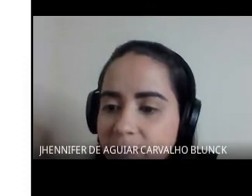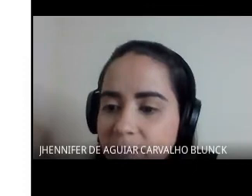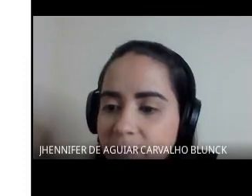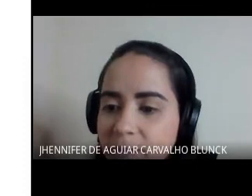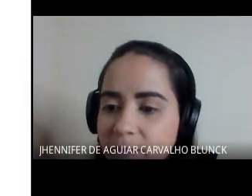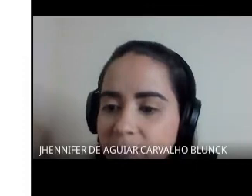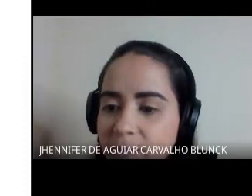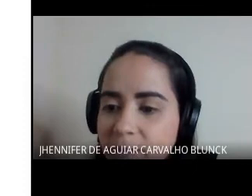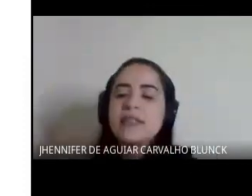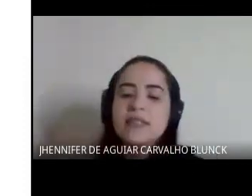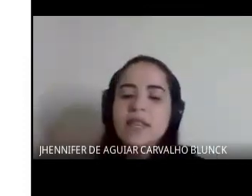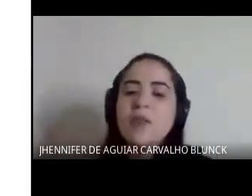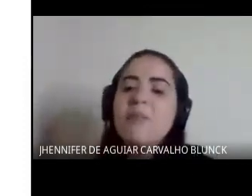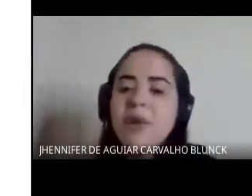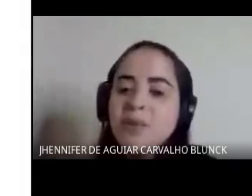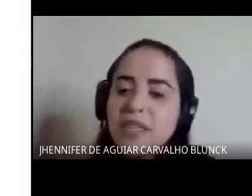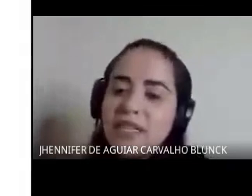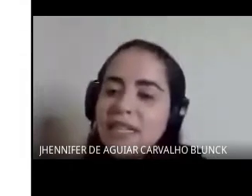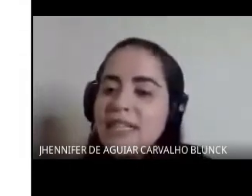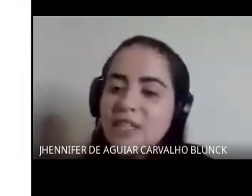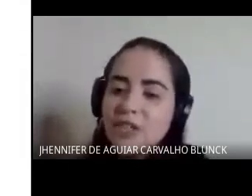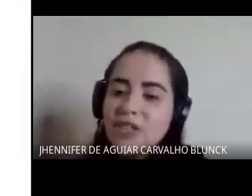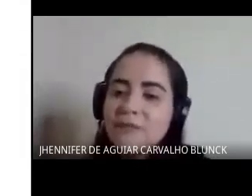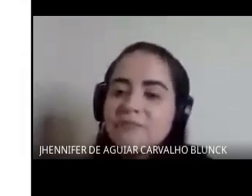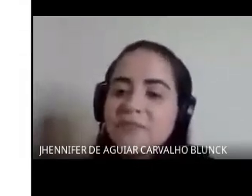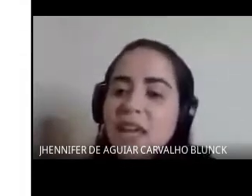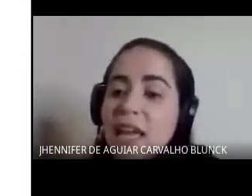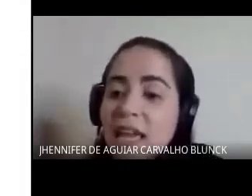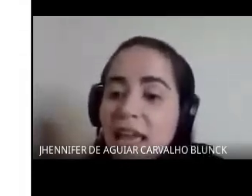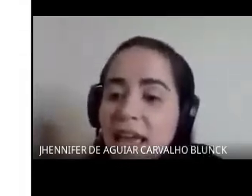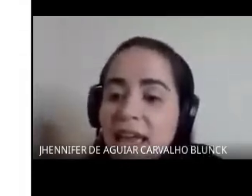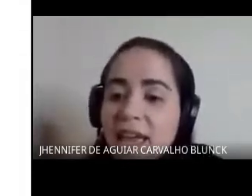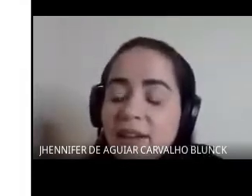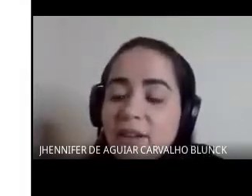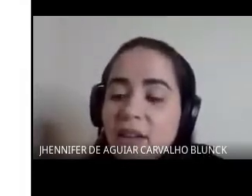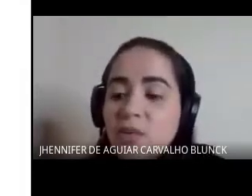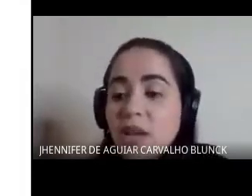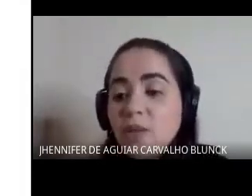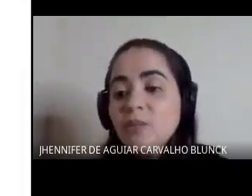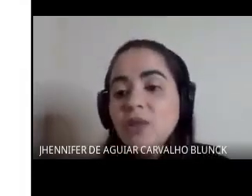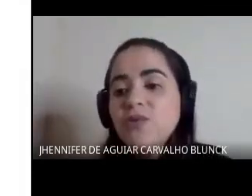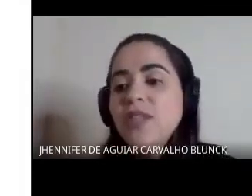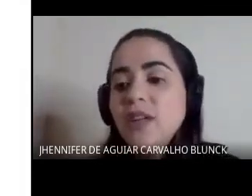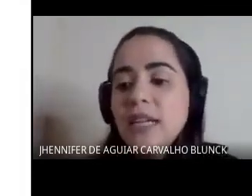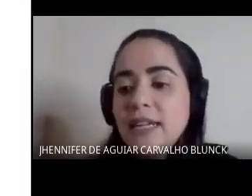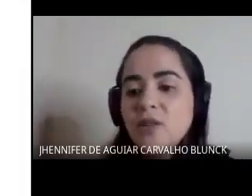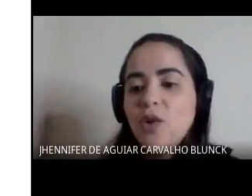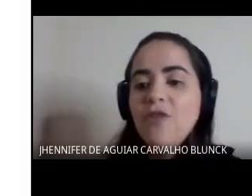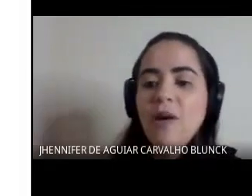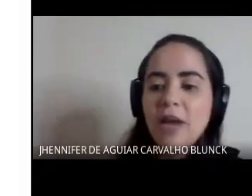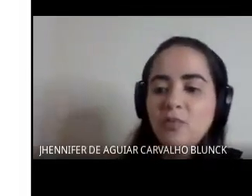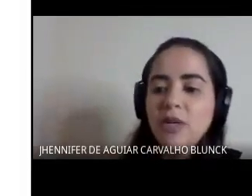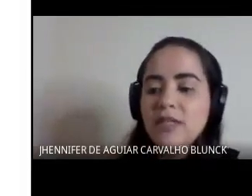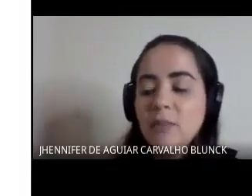Aqui, ó, tem uma pergunta aqui interessante. Eu tenho uma dúvida nessa